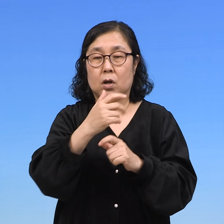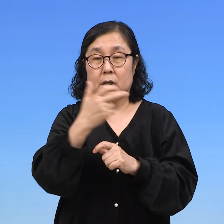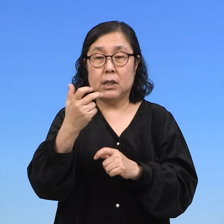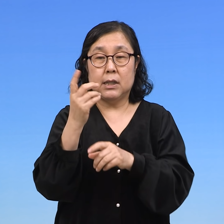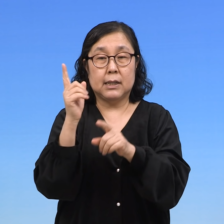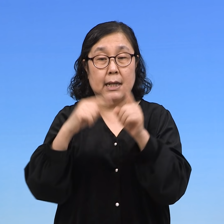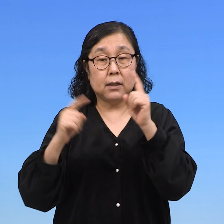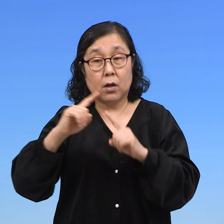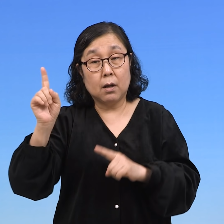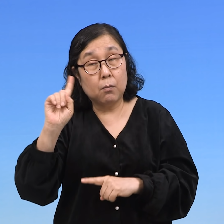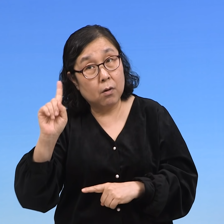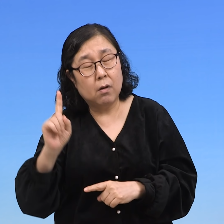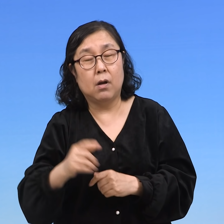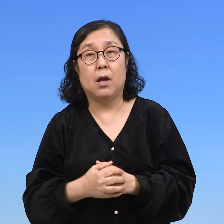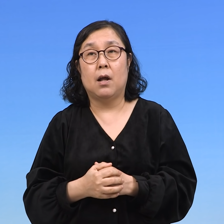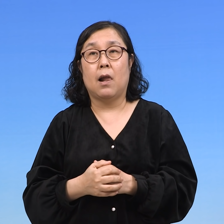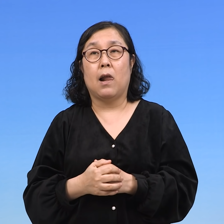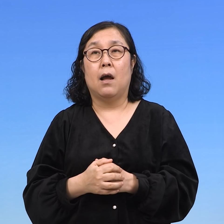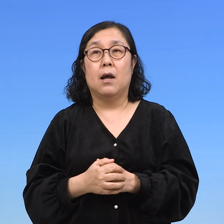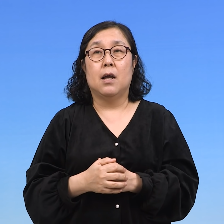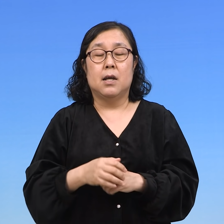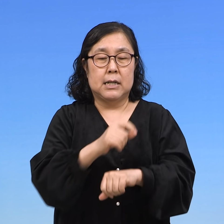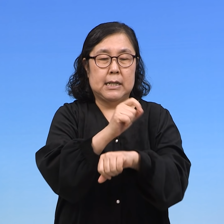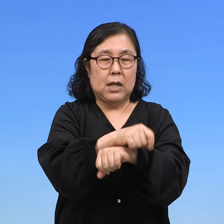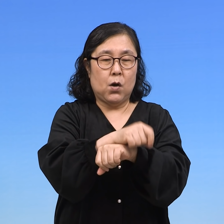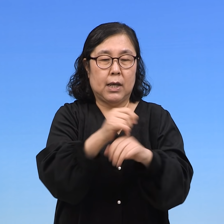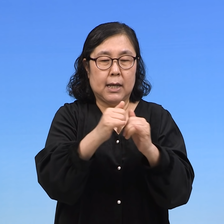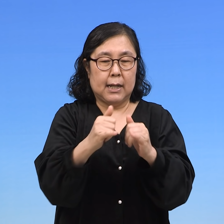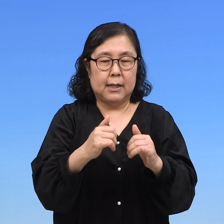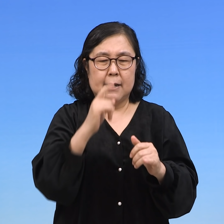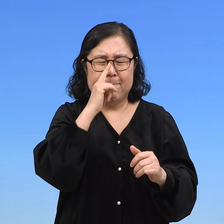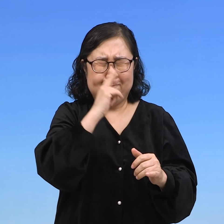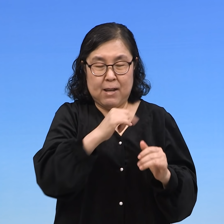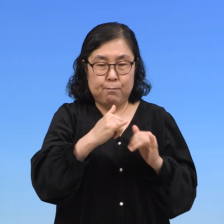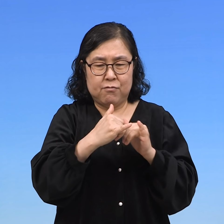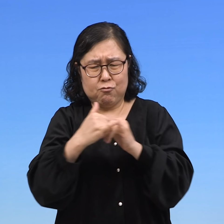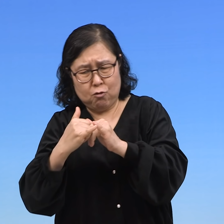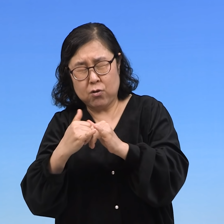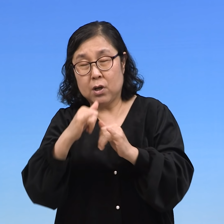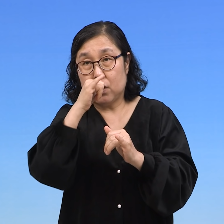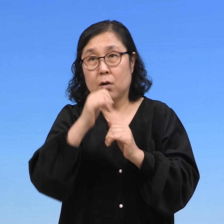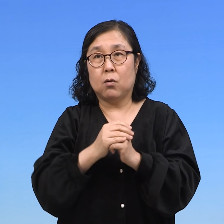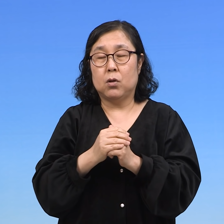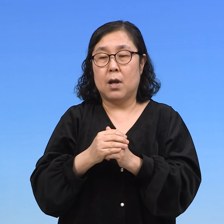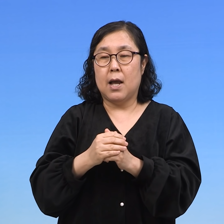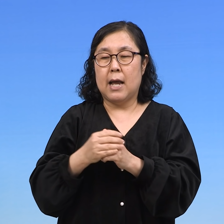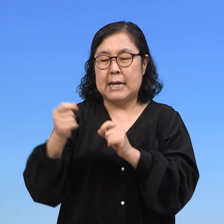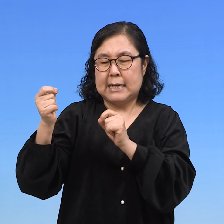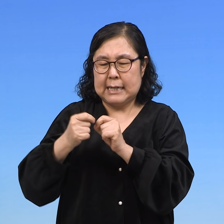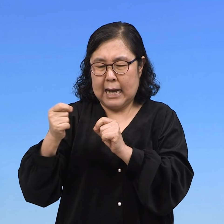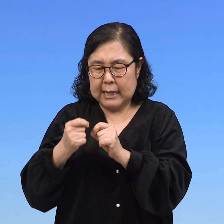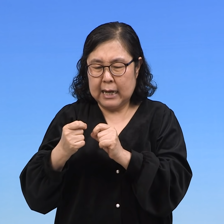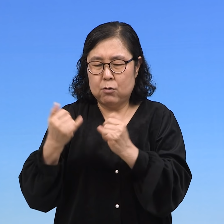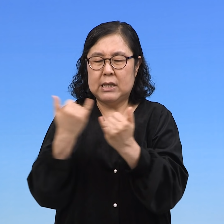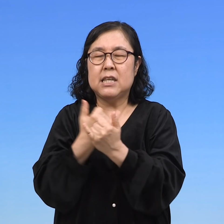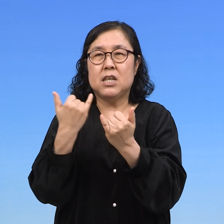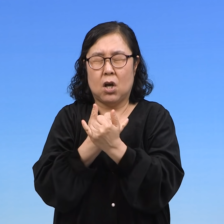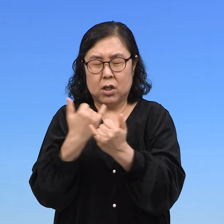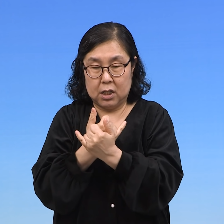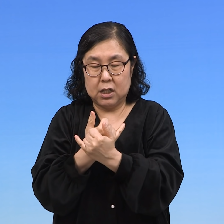더 큰 상처가 뭔지 아십니까 이런 석의관들의 악랄한 공격이 먼저 있었고 두 번째는요 가까운 친족들의